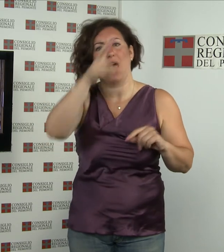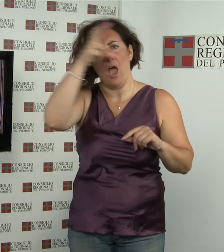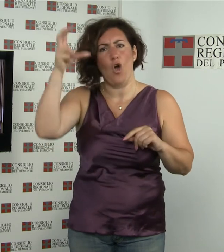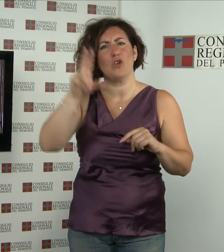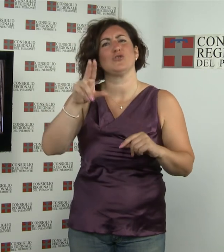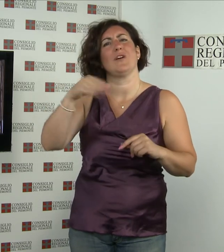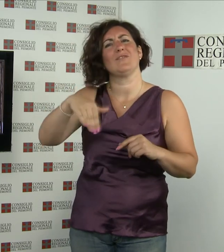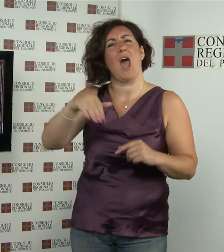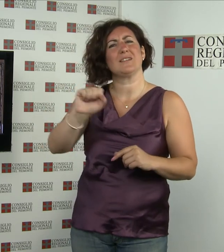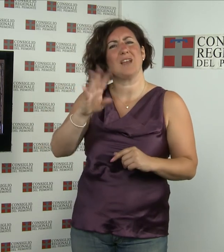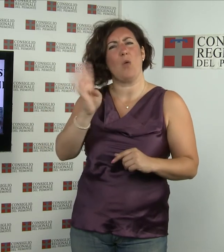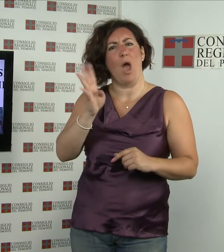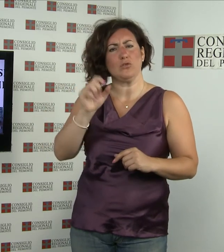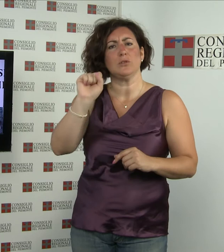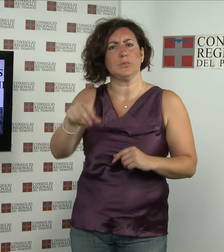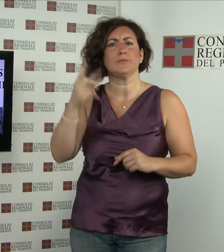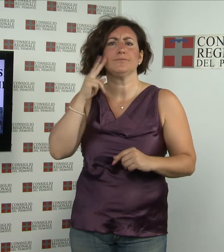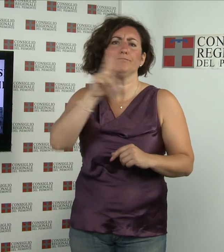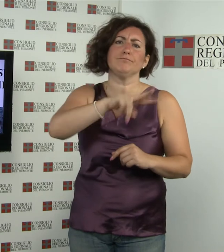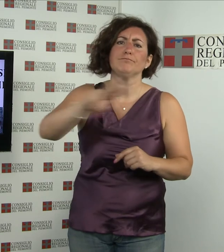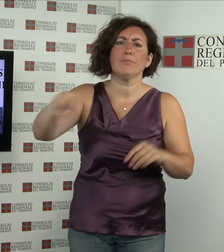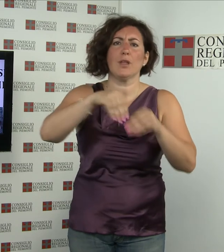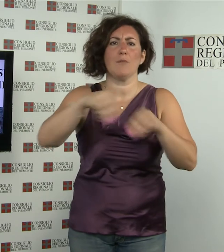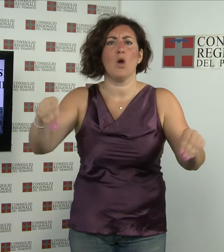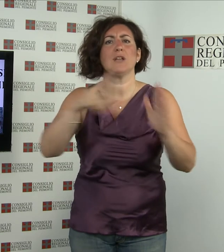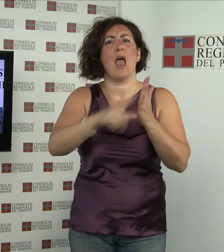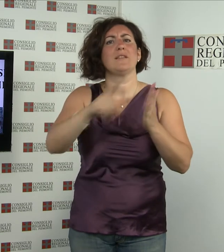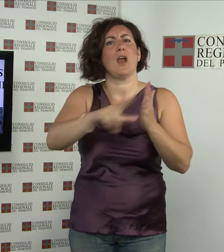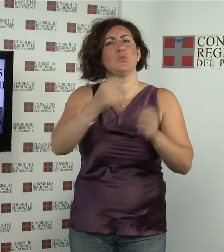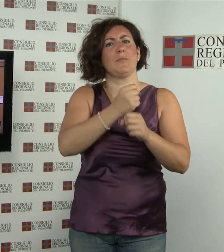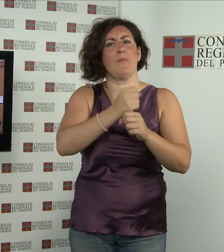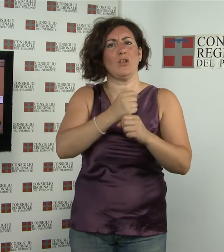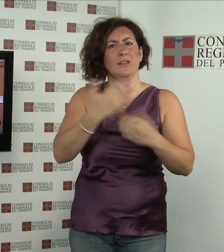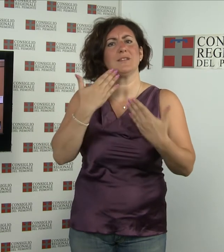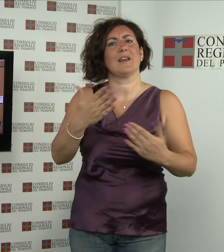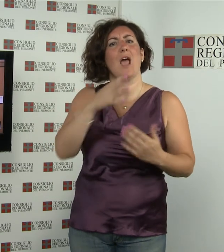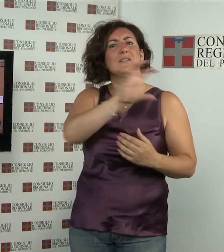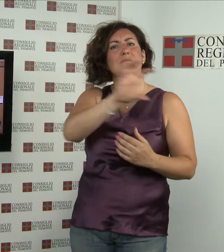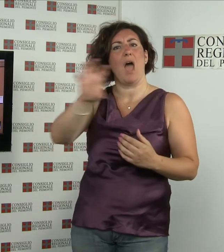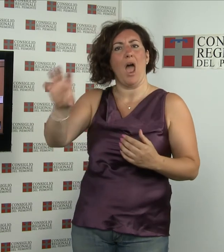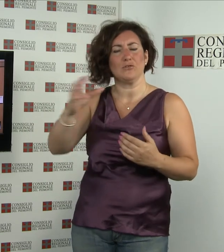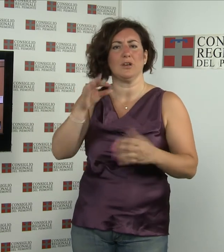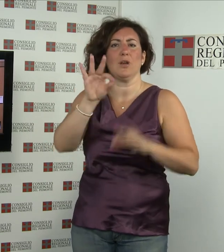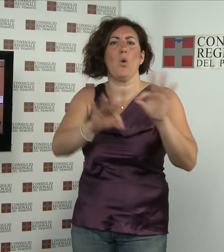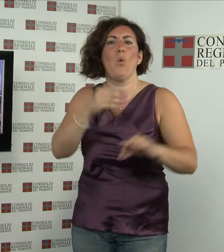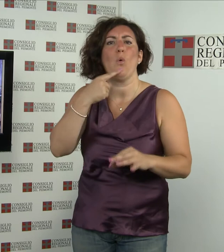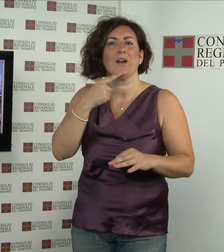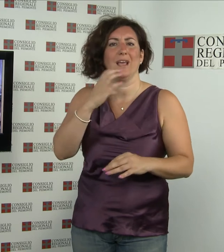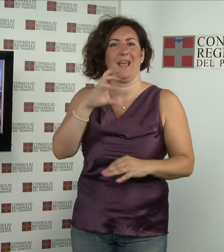letteratura piemontese attraverso le immagini a cura della sezione arti visive del cral della regione la rassegna è composta da